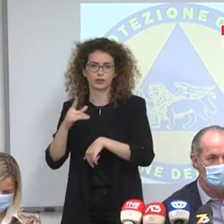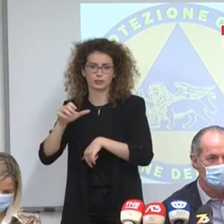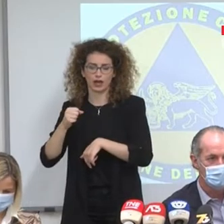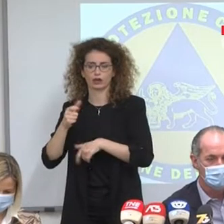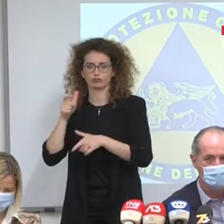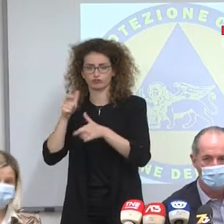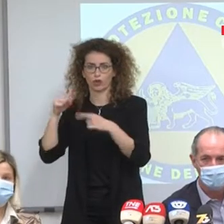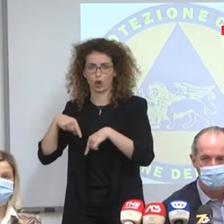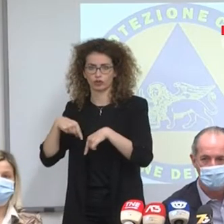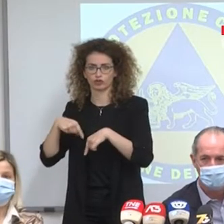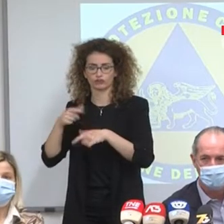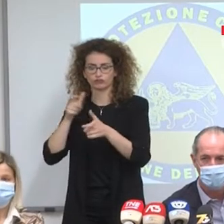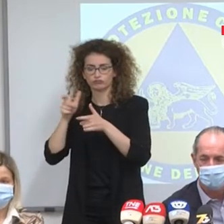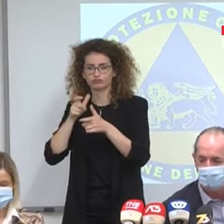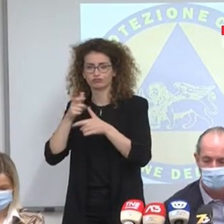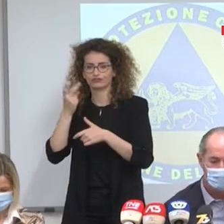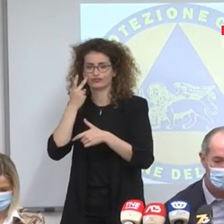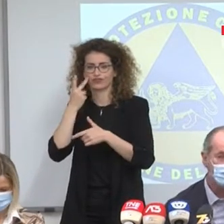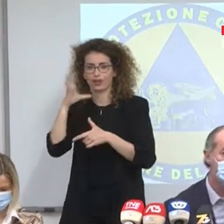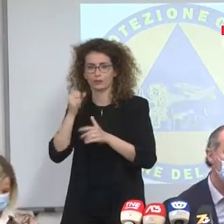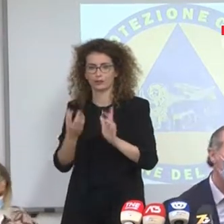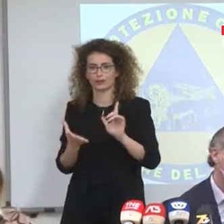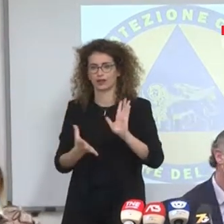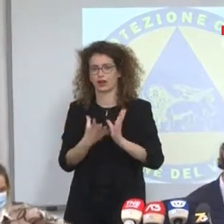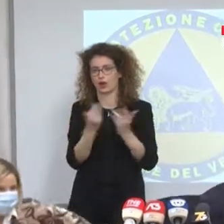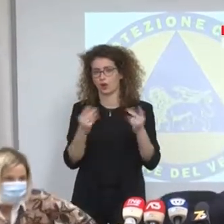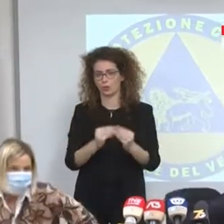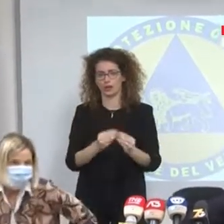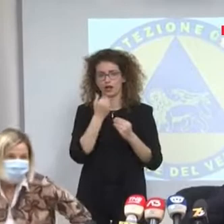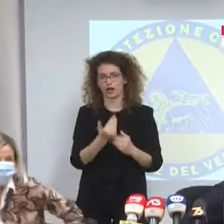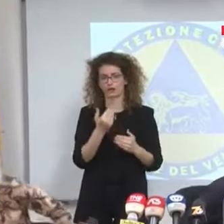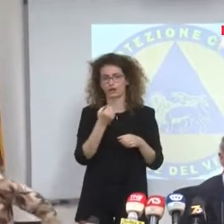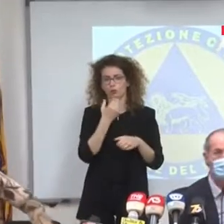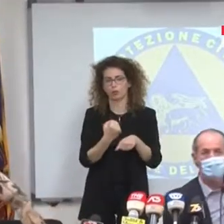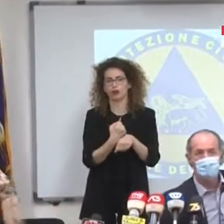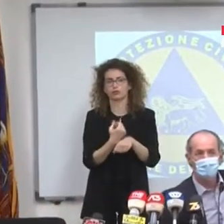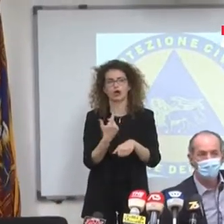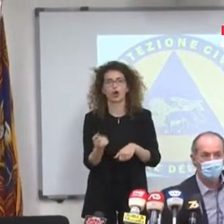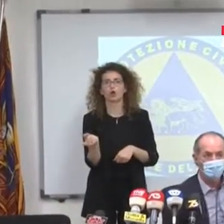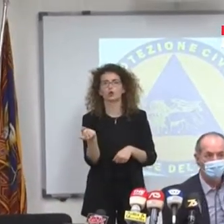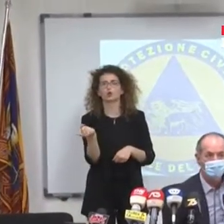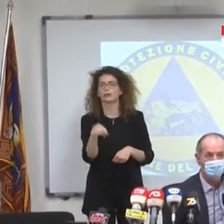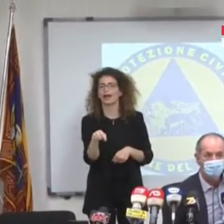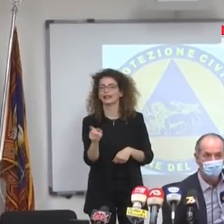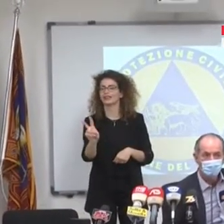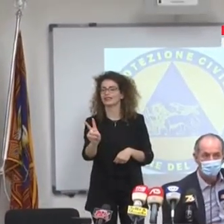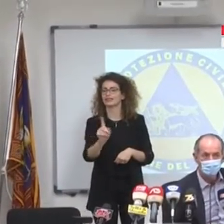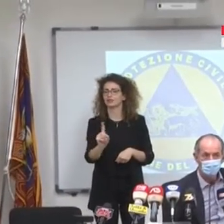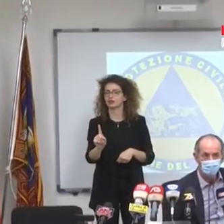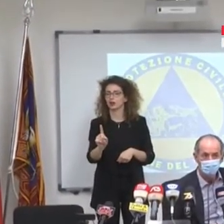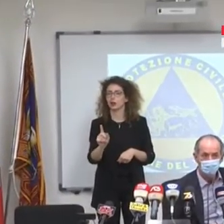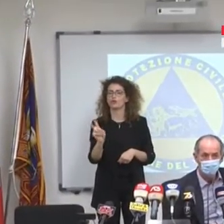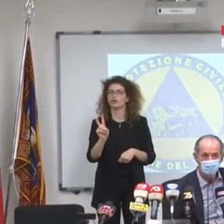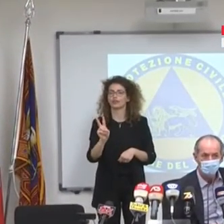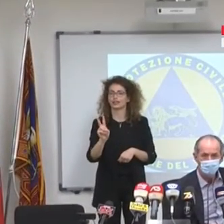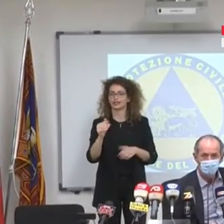anche oggi e vedremo di capire come ne veniamo fuori. Grazie e buon lavoro. Noi ci siamo domani e venerdì no. Venerdì si